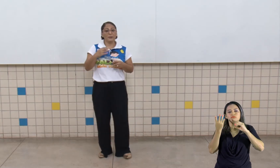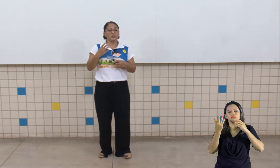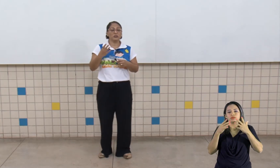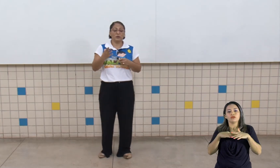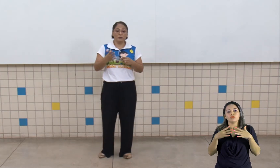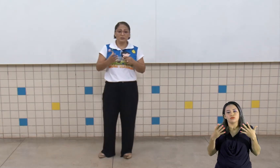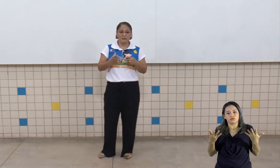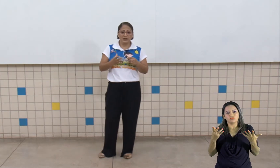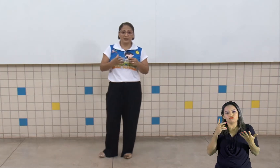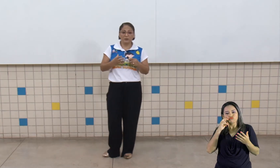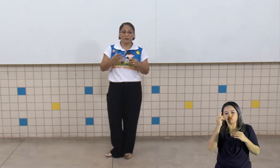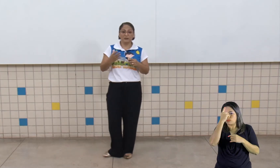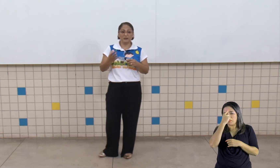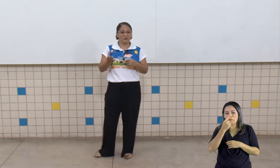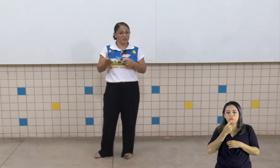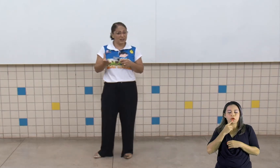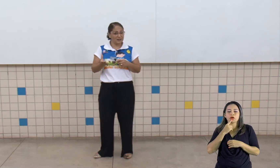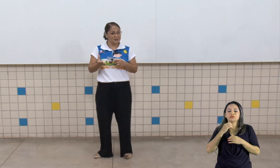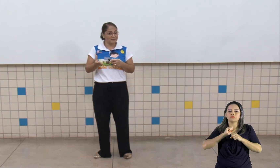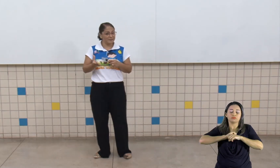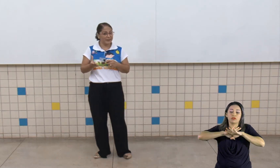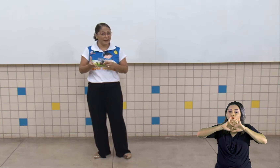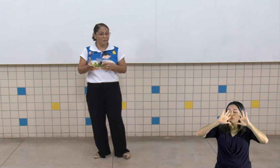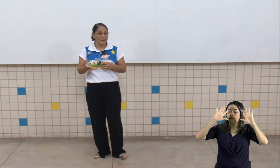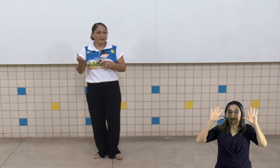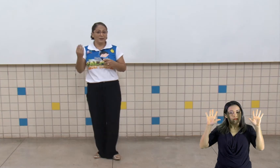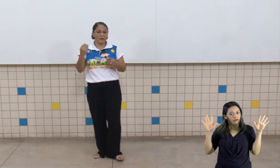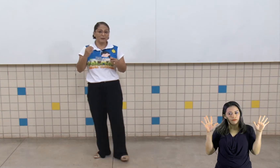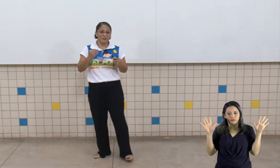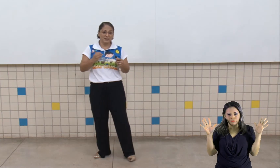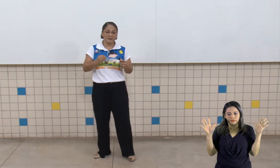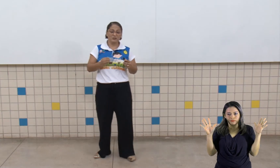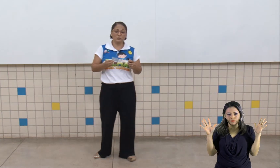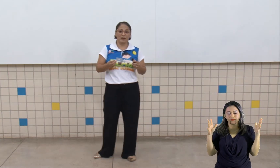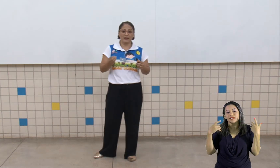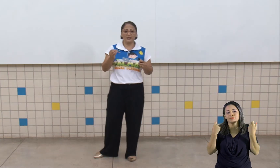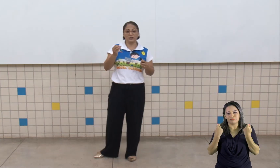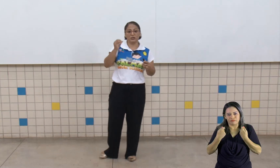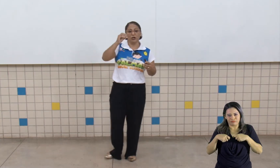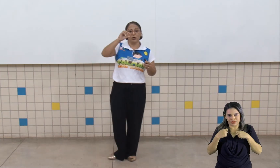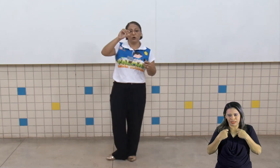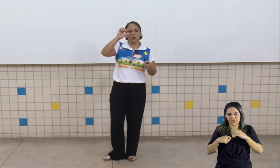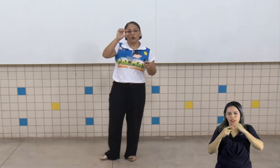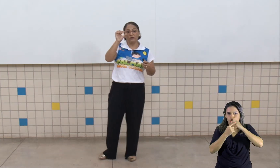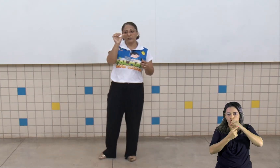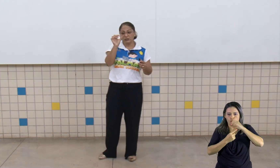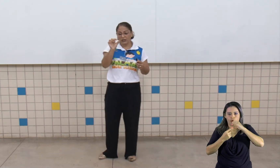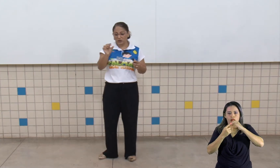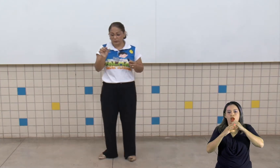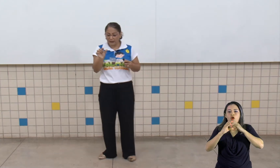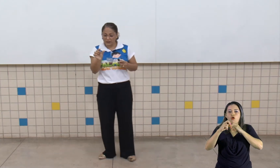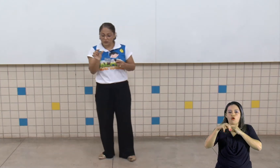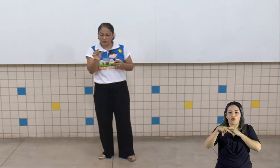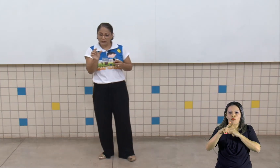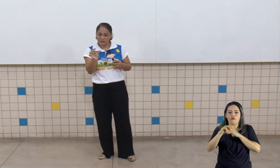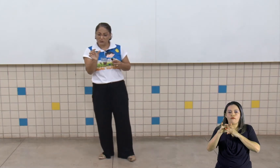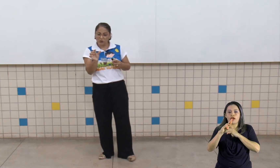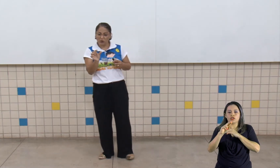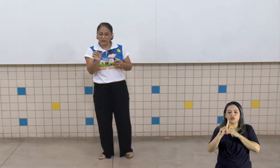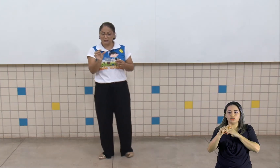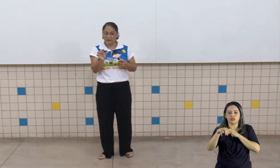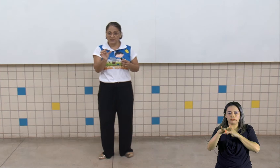isso a imagem não é processada com tanta nitidez, tá? Então ele precisa de uma lente convergente, uma lente